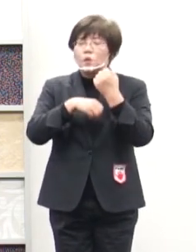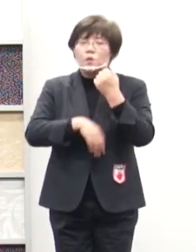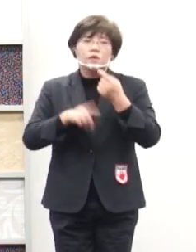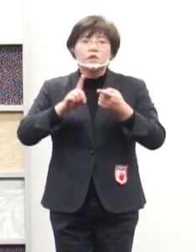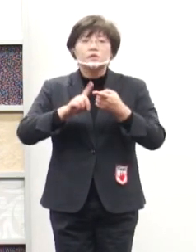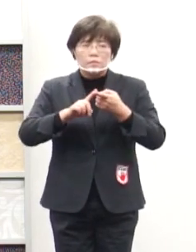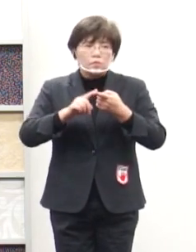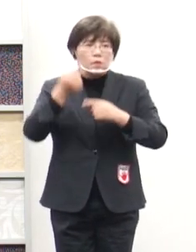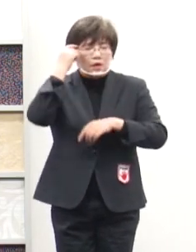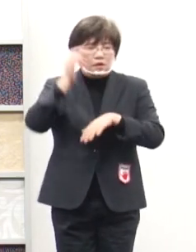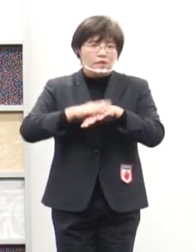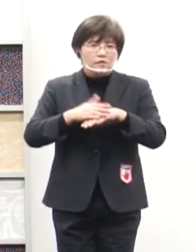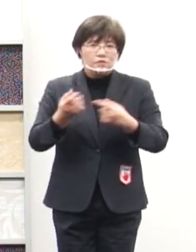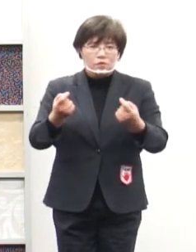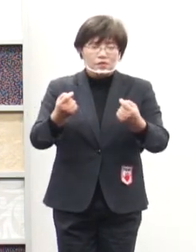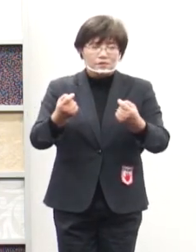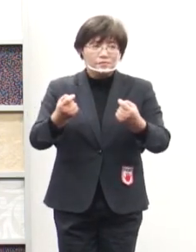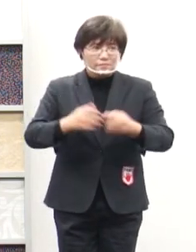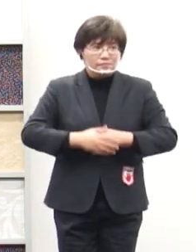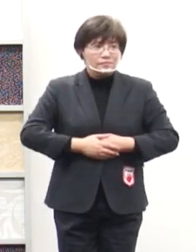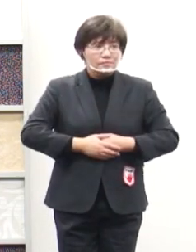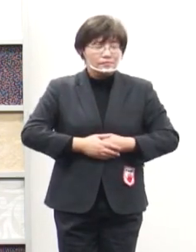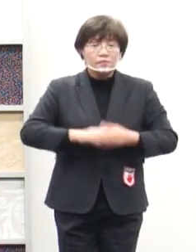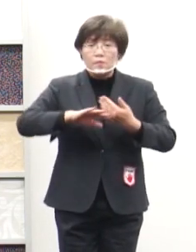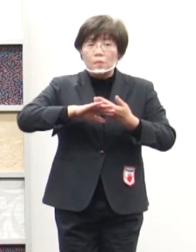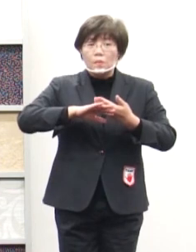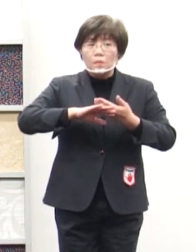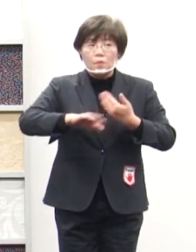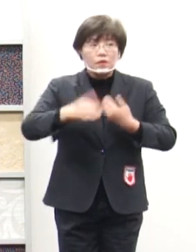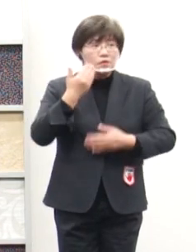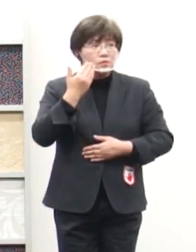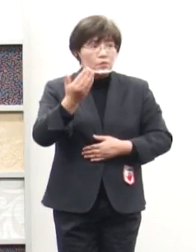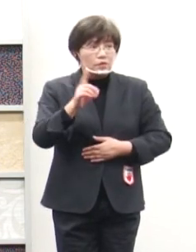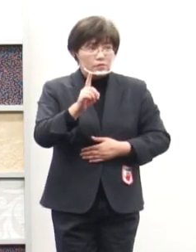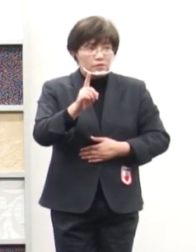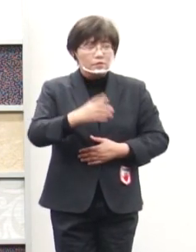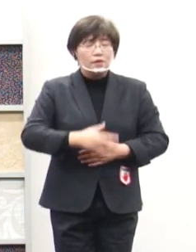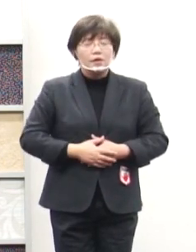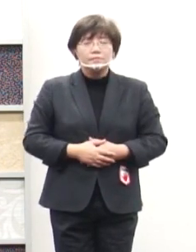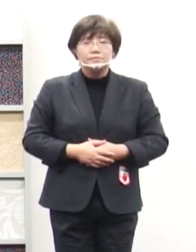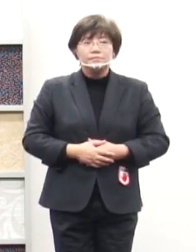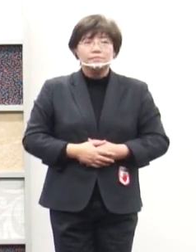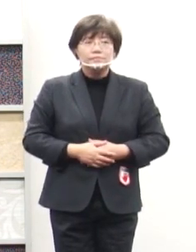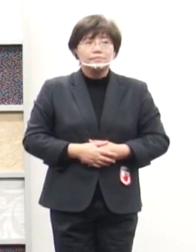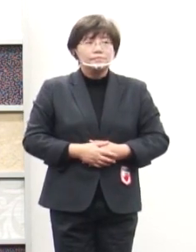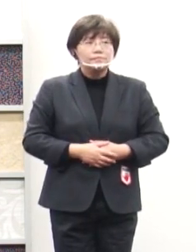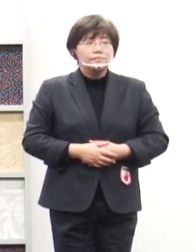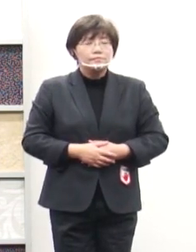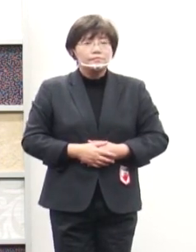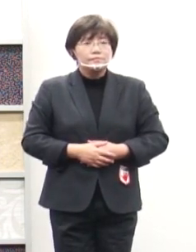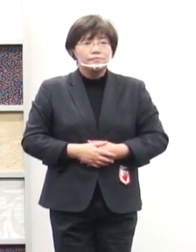ません。 他にいかがでしょうか。 どうぞ。 サンキューさん、